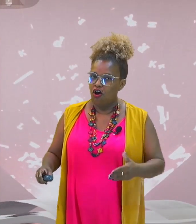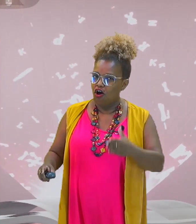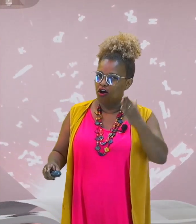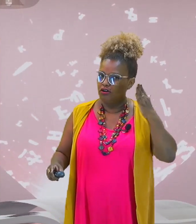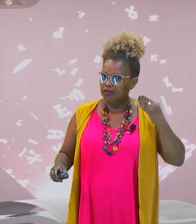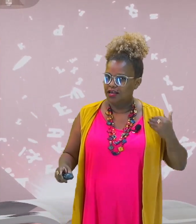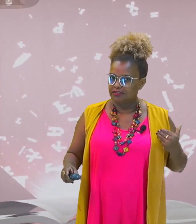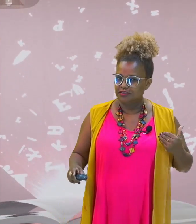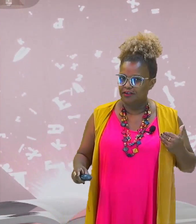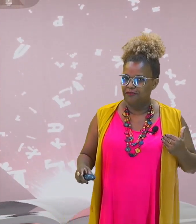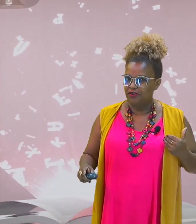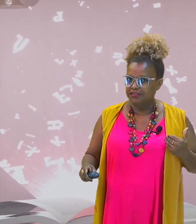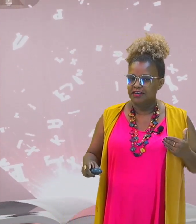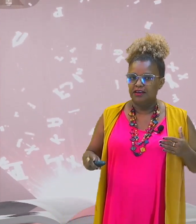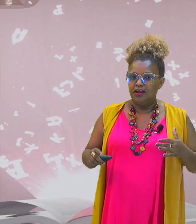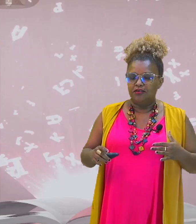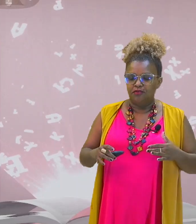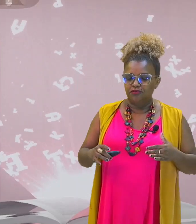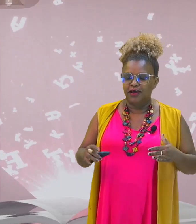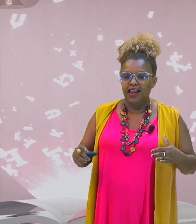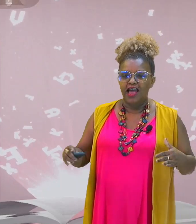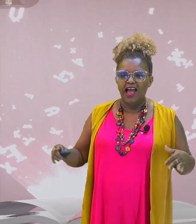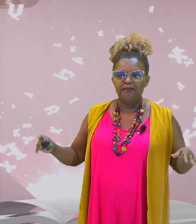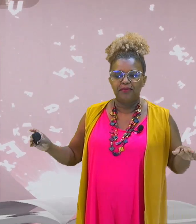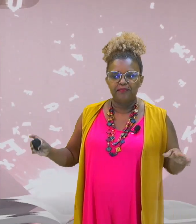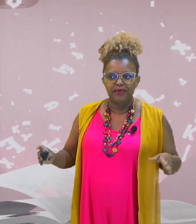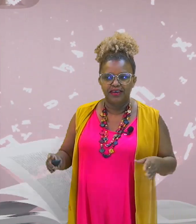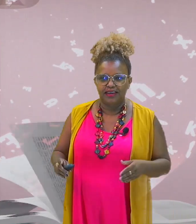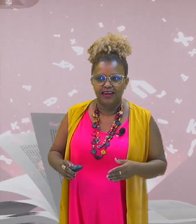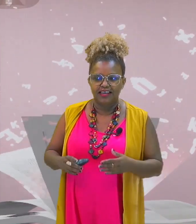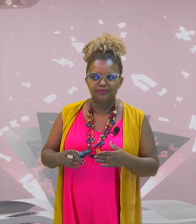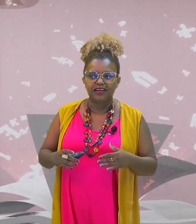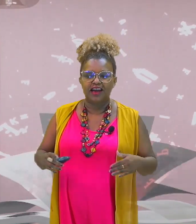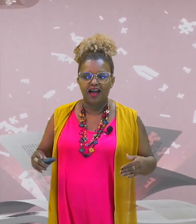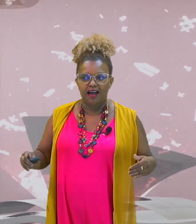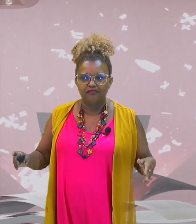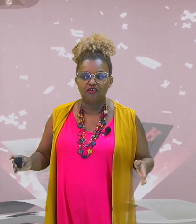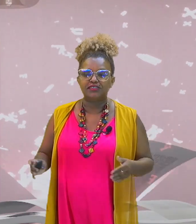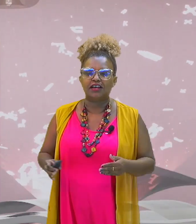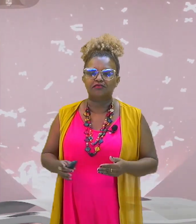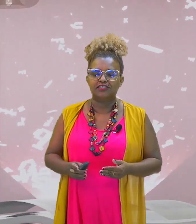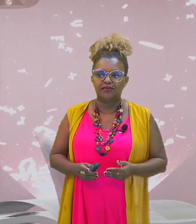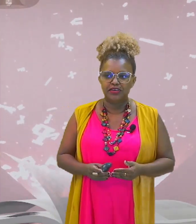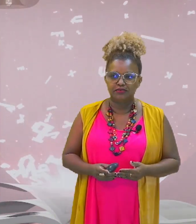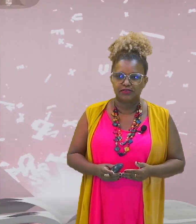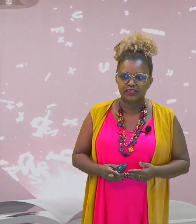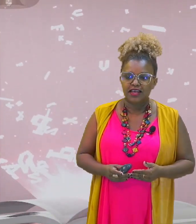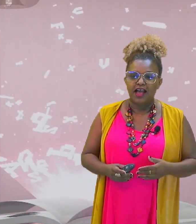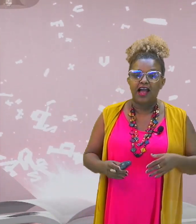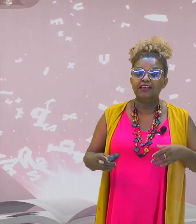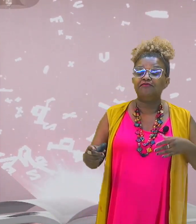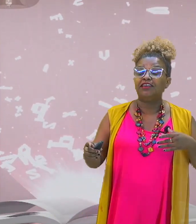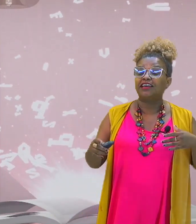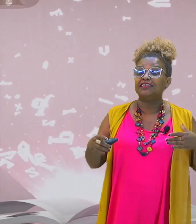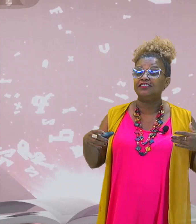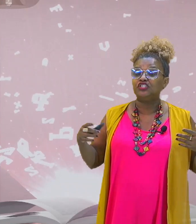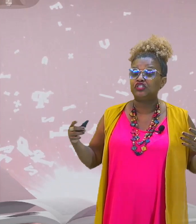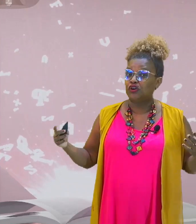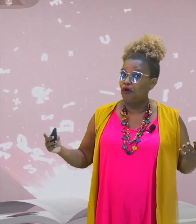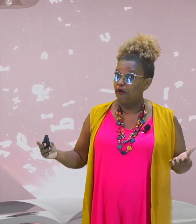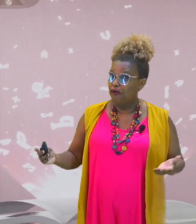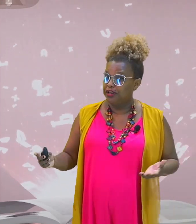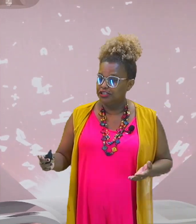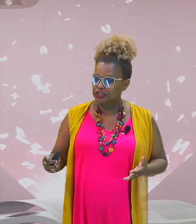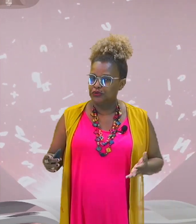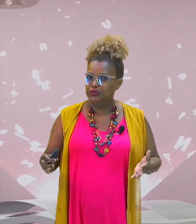pais ou lá dos seus avós quando vai lá para Beira lá debaixo da árvore conversar com os amigos aí vem que